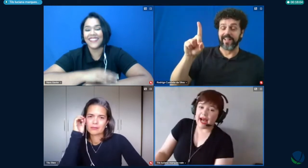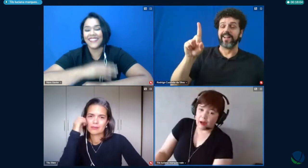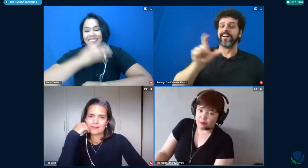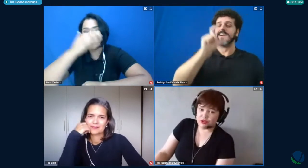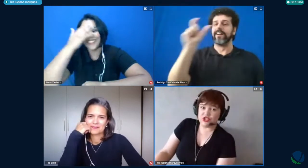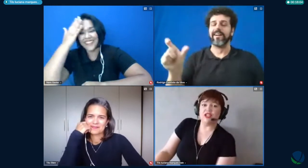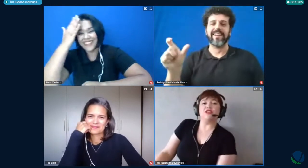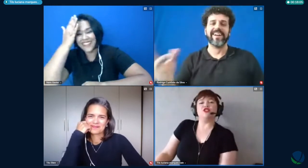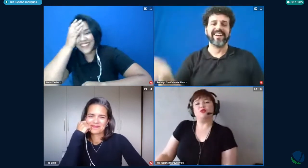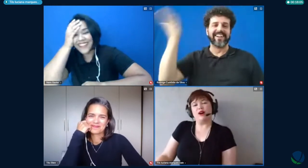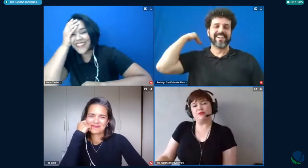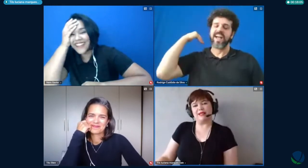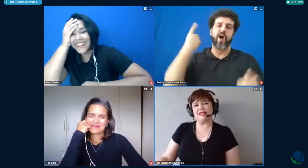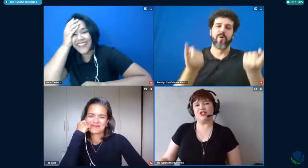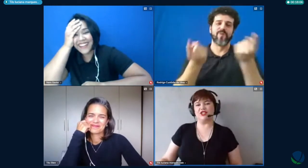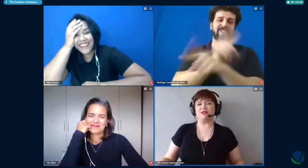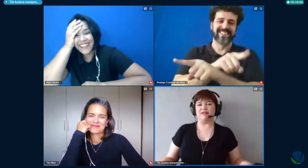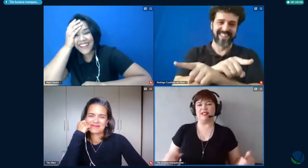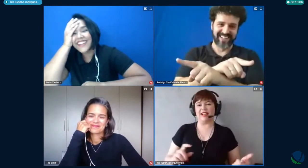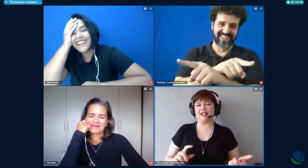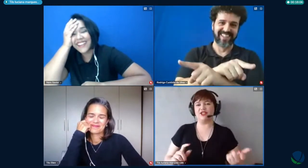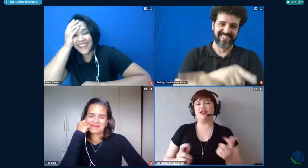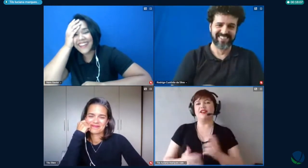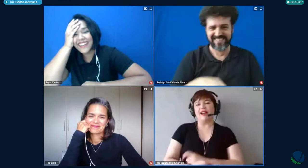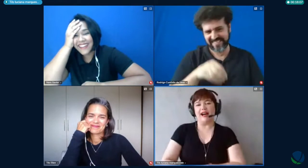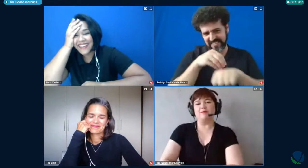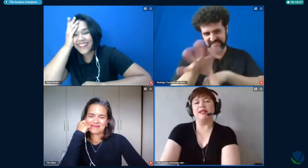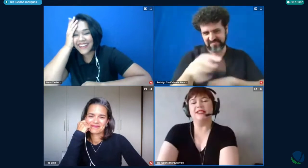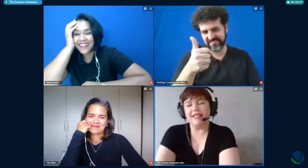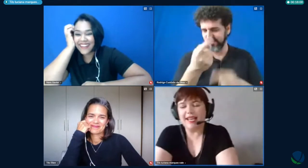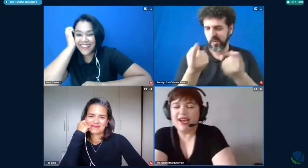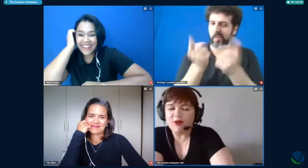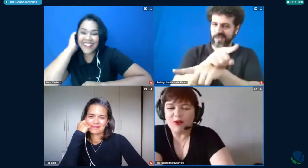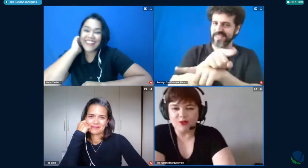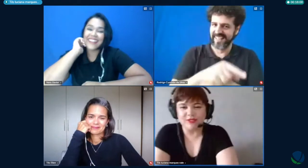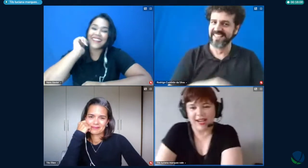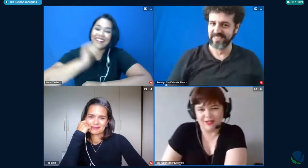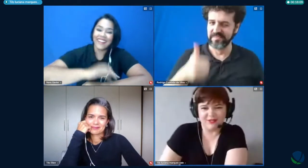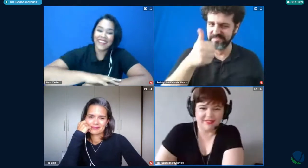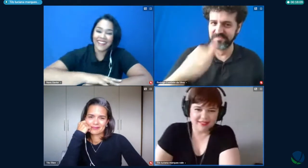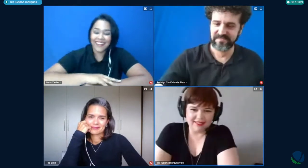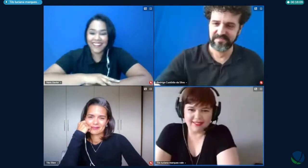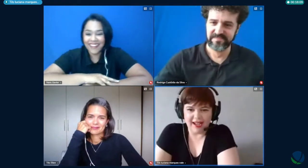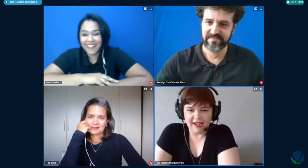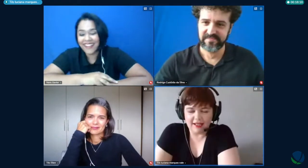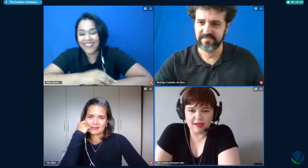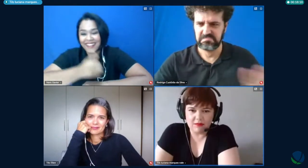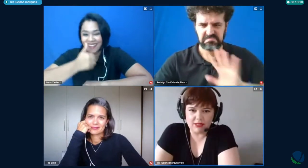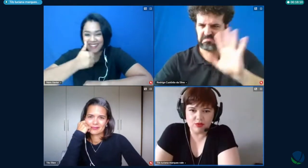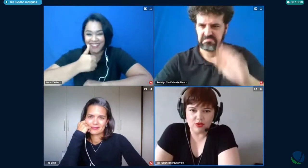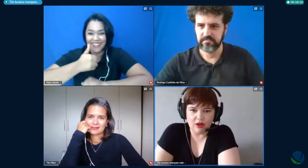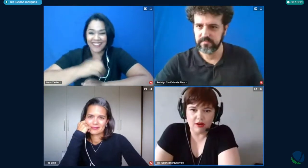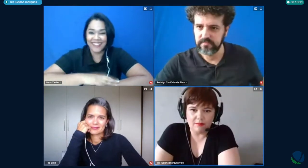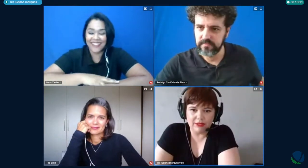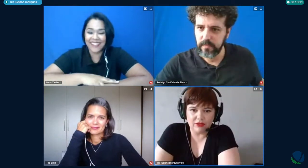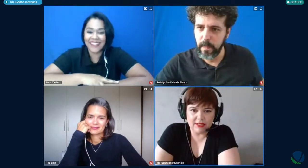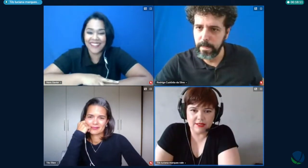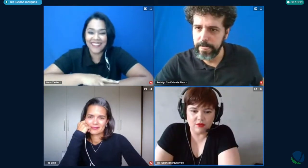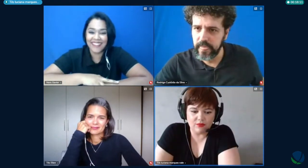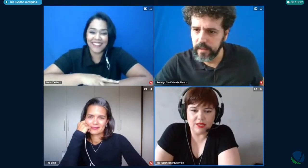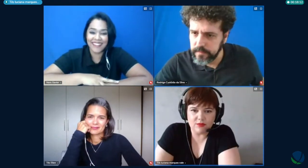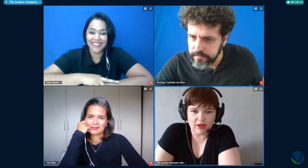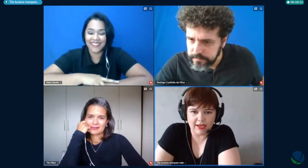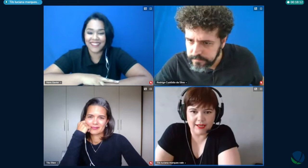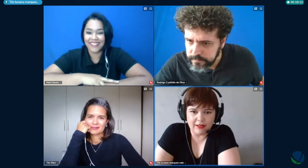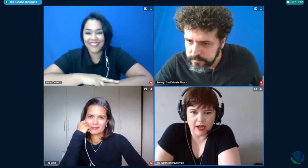depois ápude de um ano mais antigo. Na verdade, a ABNT é o contrário. Tá? Aqui é mesmo só a